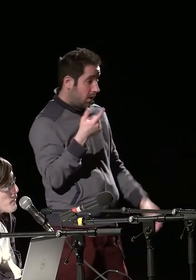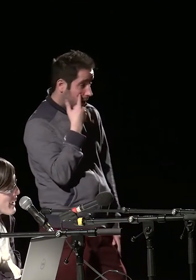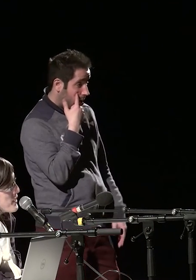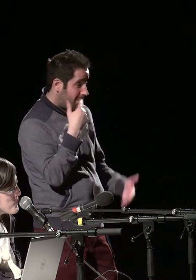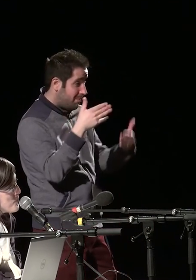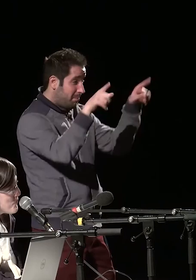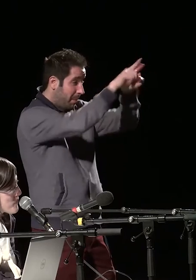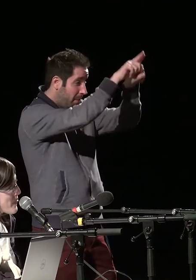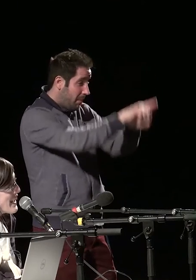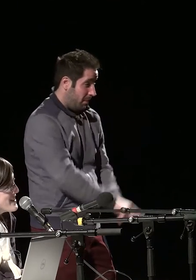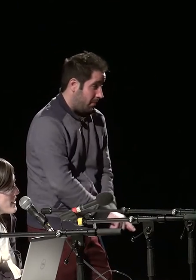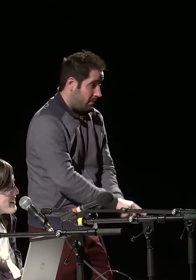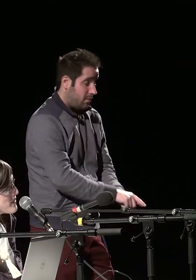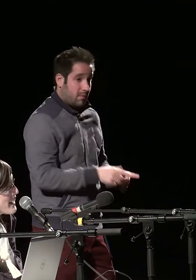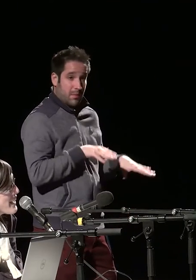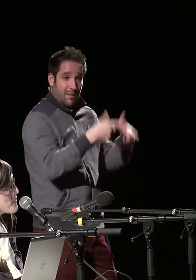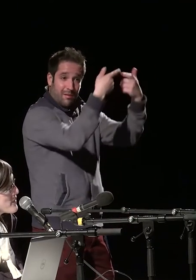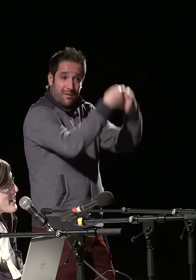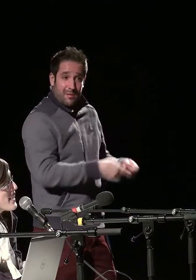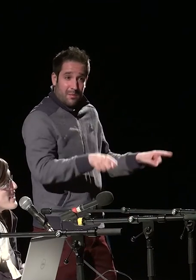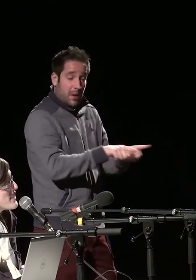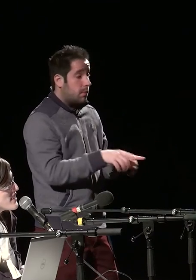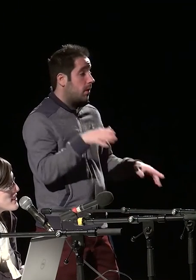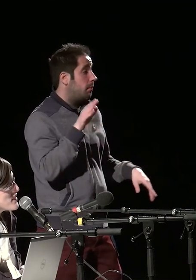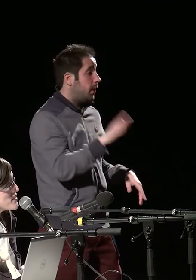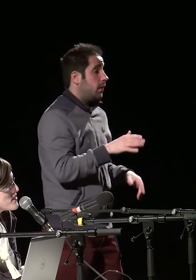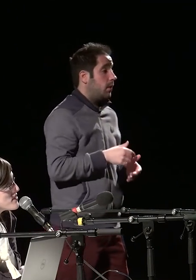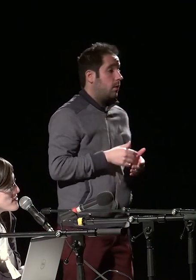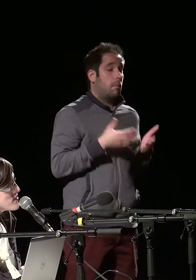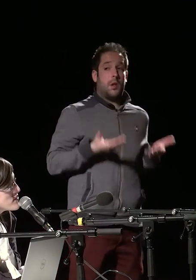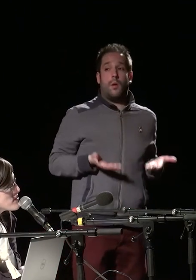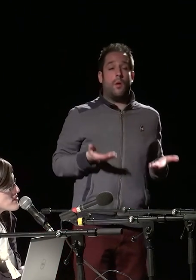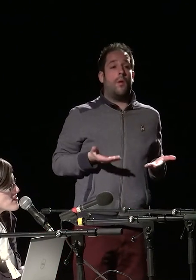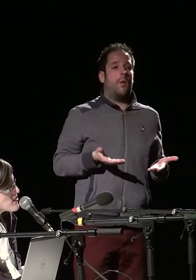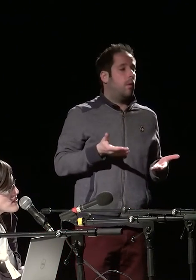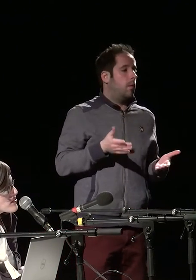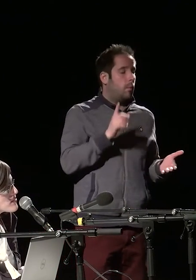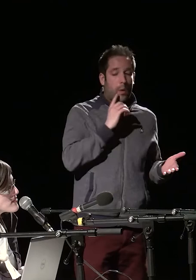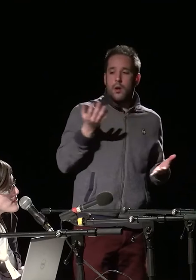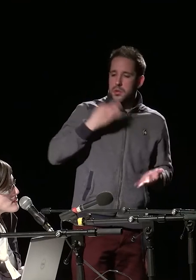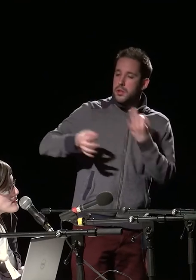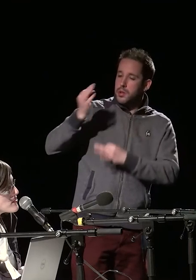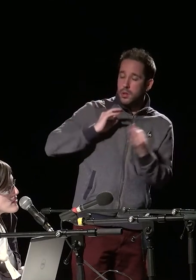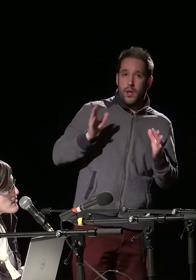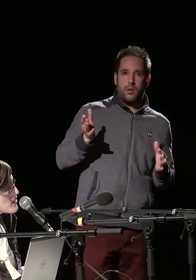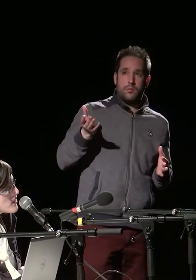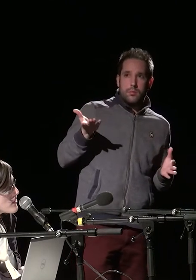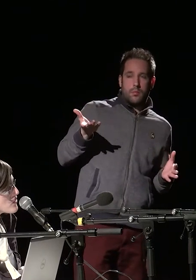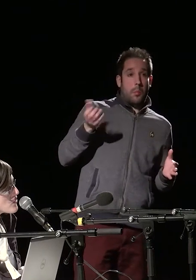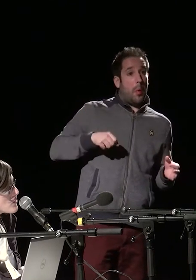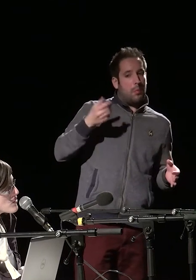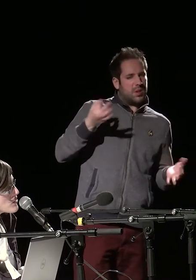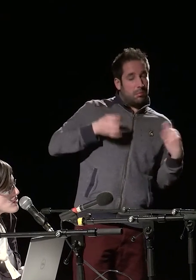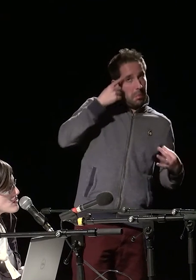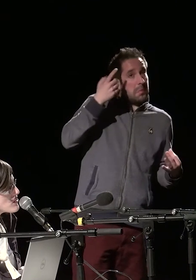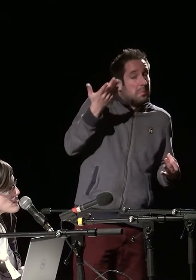voir, c'est tout pareil. Voilà, c'est ça. C'est-à-dire qu'en fait, on est dans un... Là, on est... Parce que, dans ce que tu disais, on pourrait penser